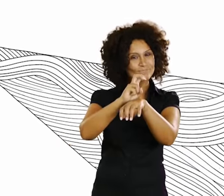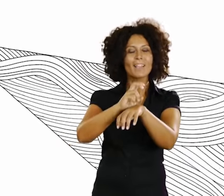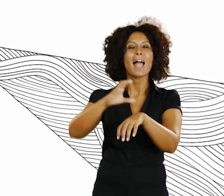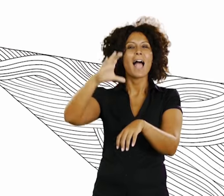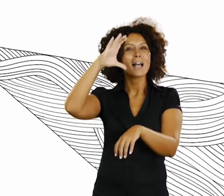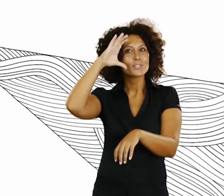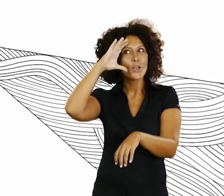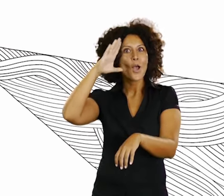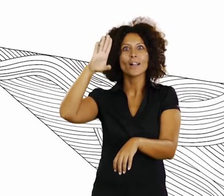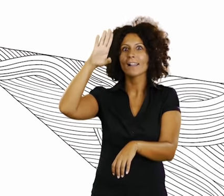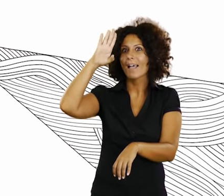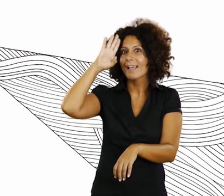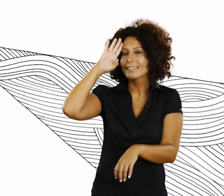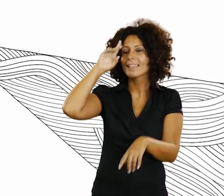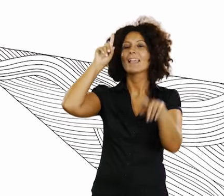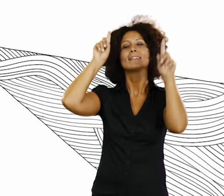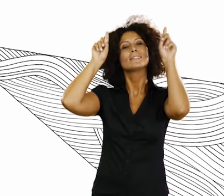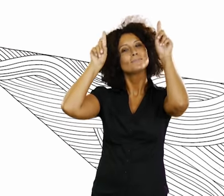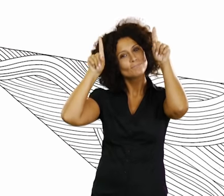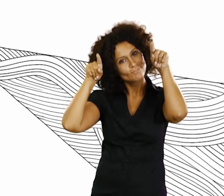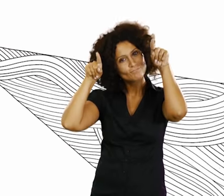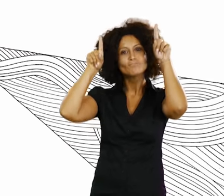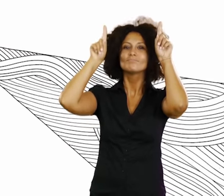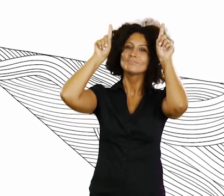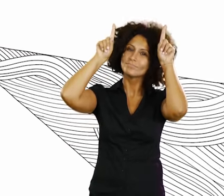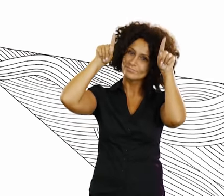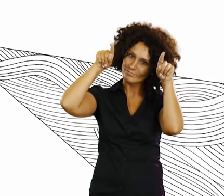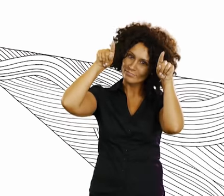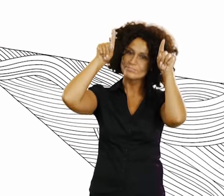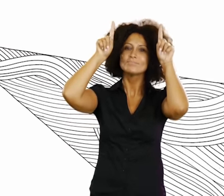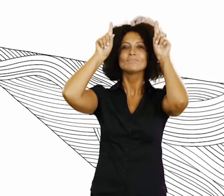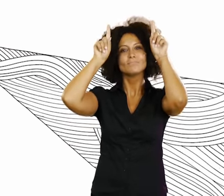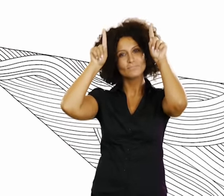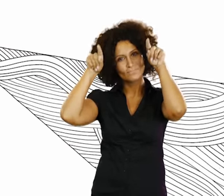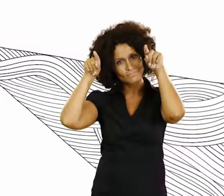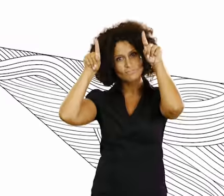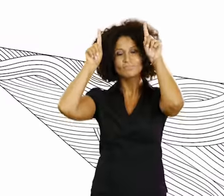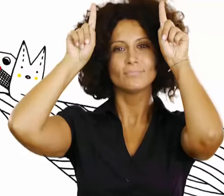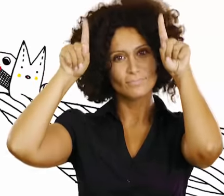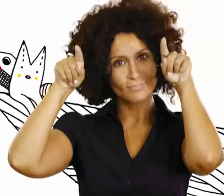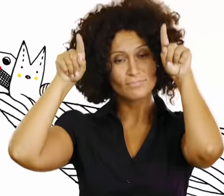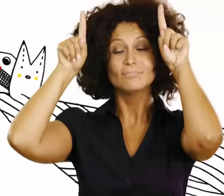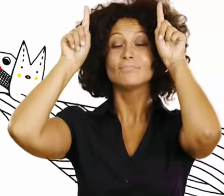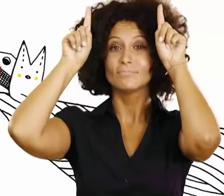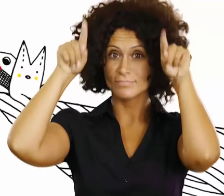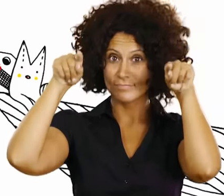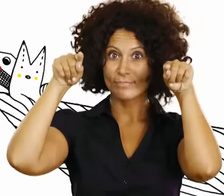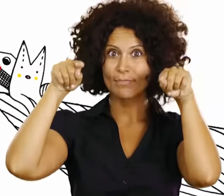Lumaca ascoltava, attenta, piegando le sue piccole corna in segno affermativo. «Di